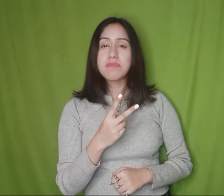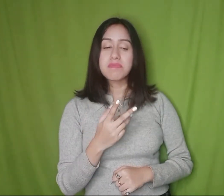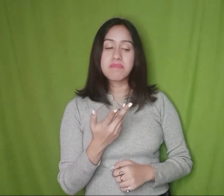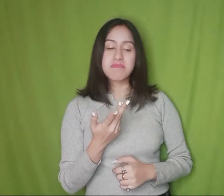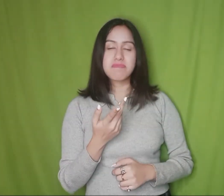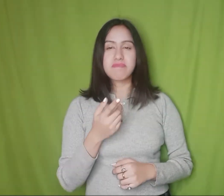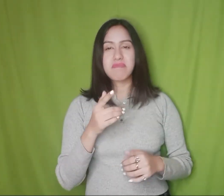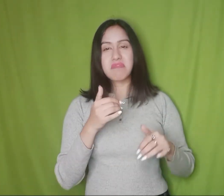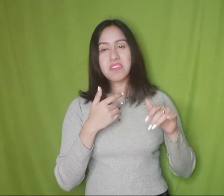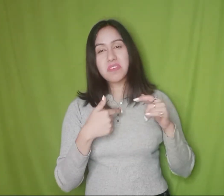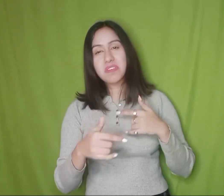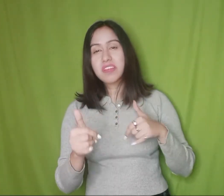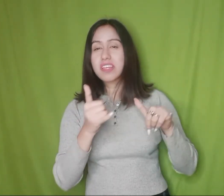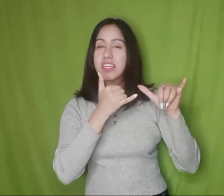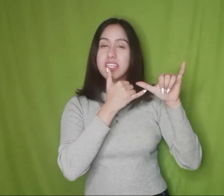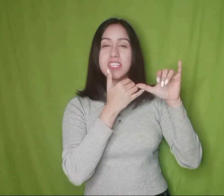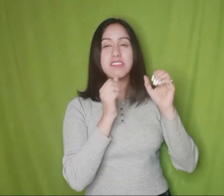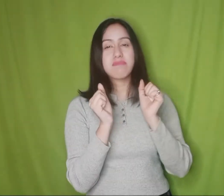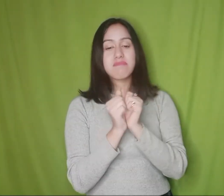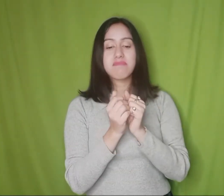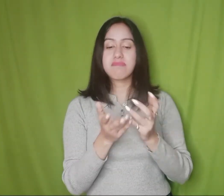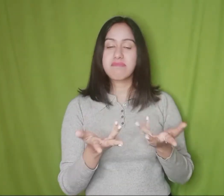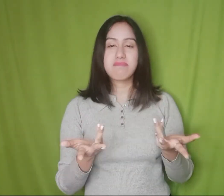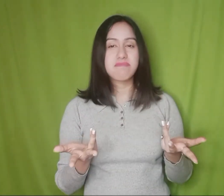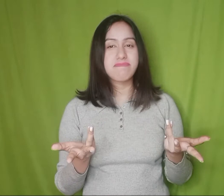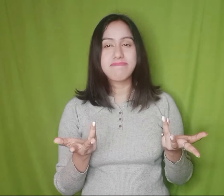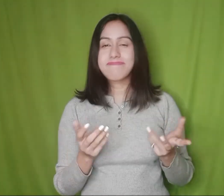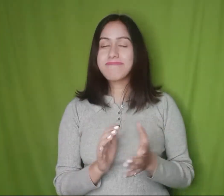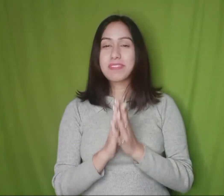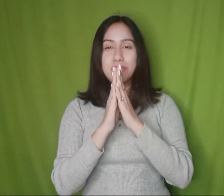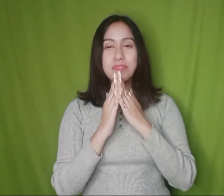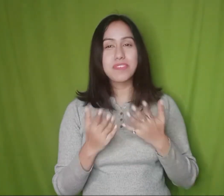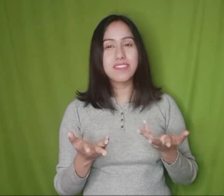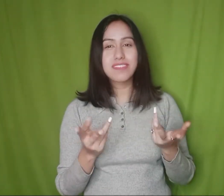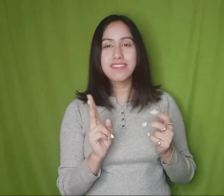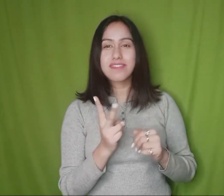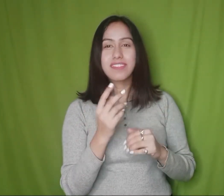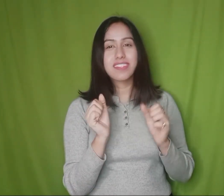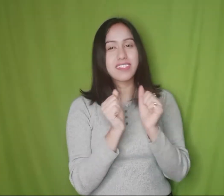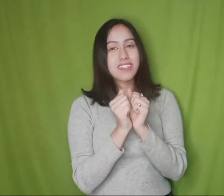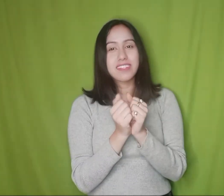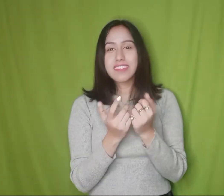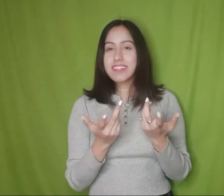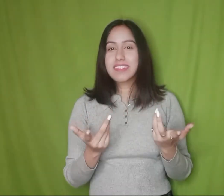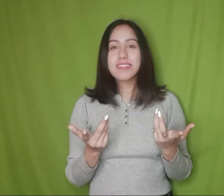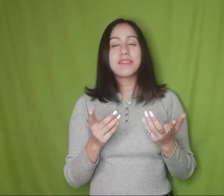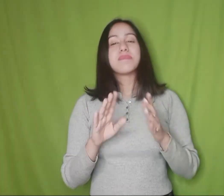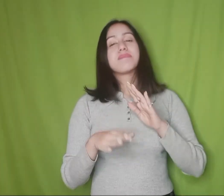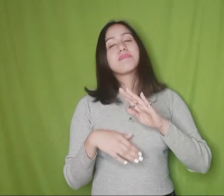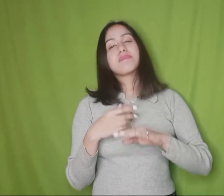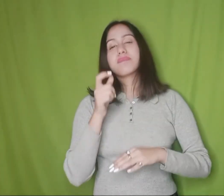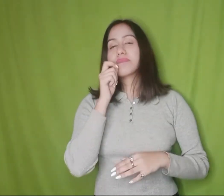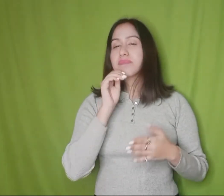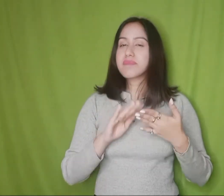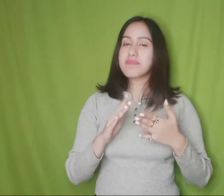ने मौका सही समझा। कुंवर को अकेला पाकर बोली, जानते हैं महल में कैसी कैसी बातें हो रही हैं भाई